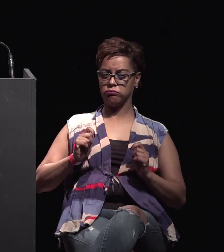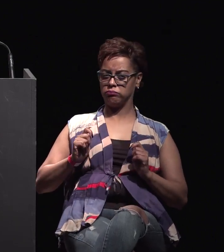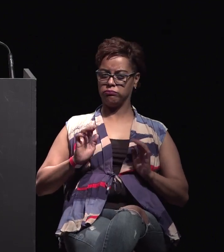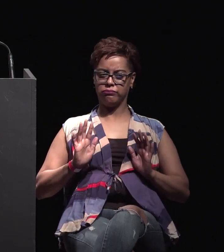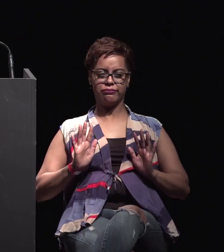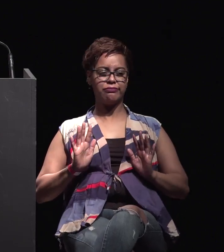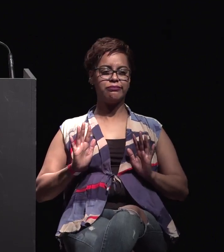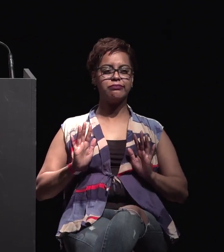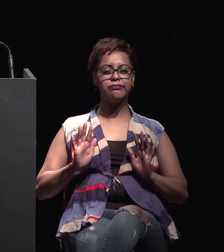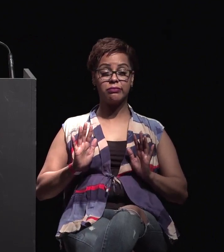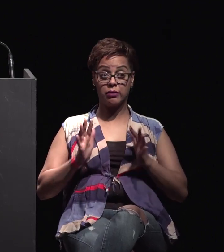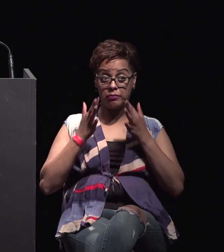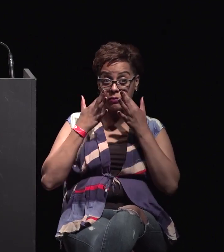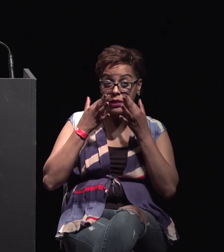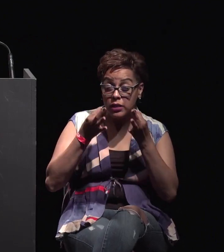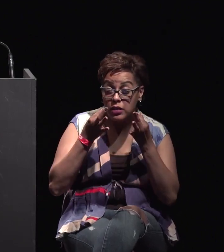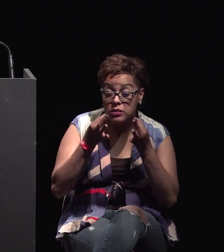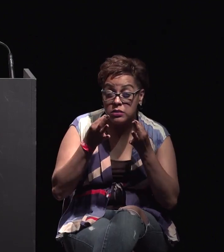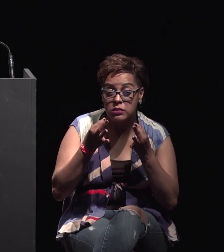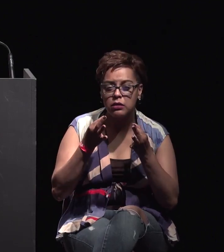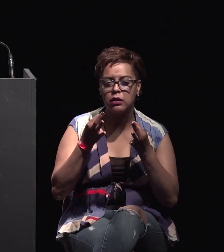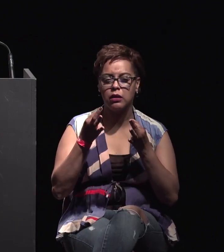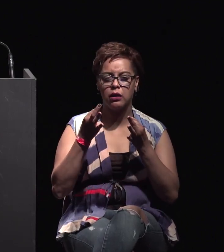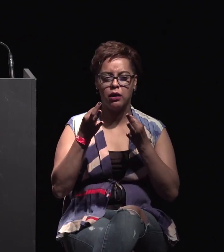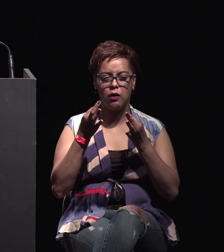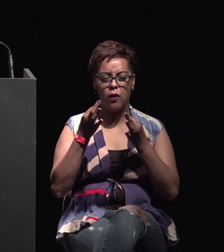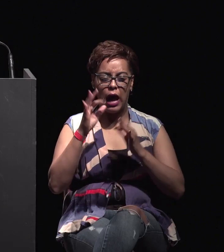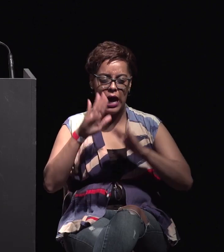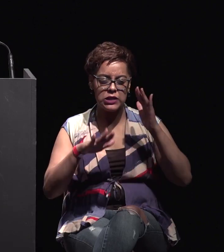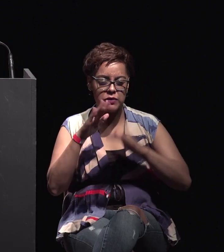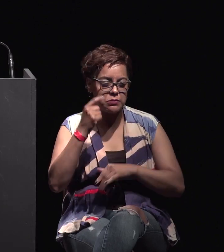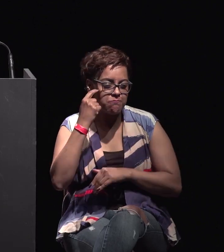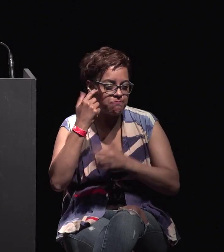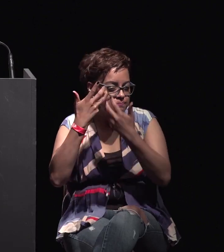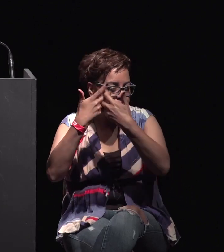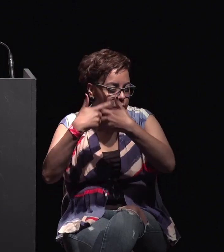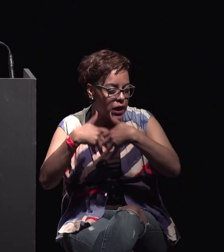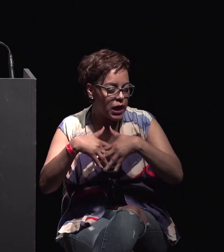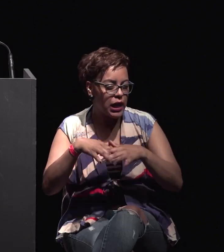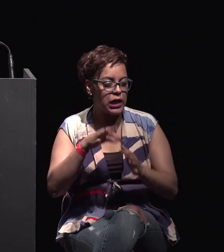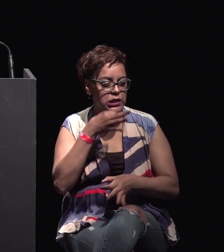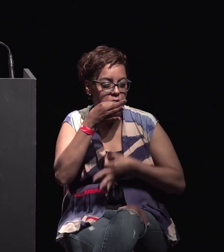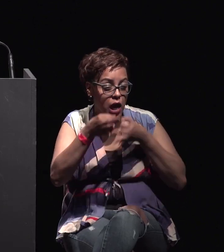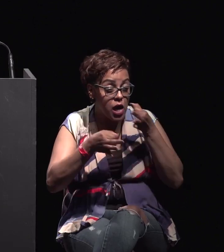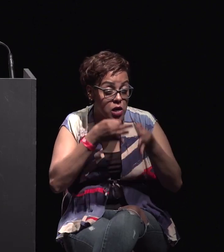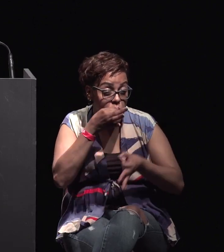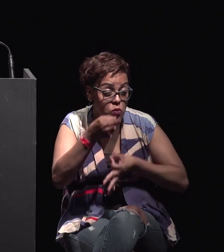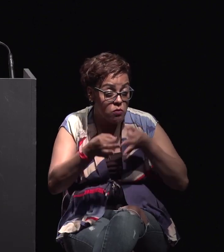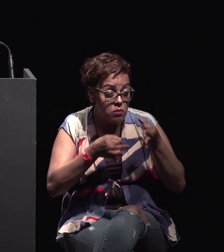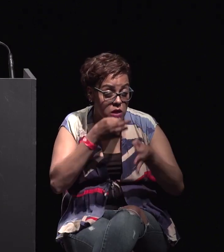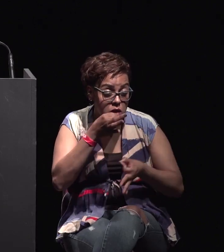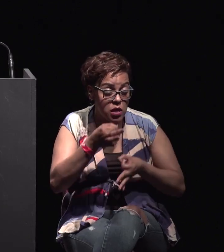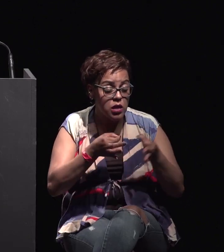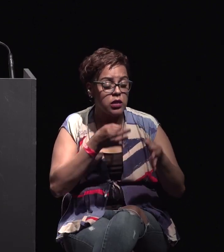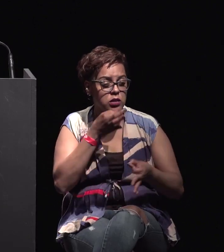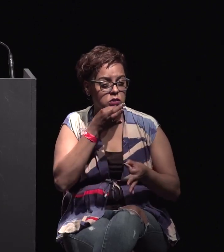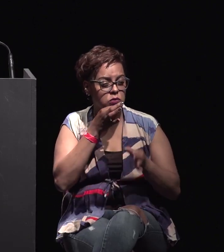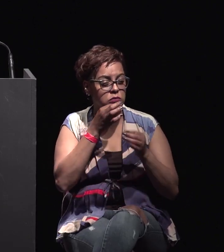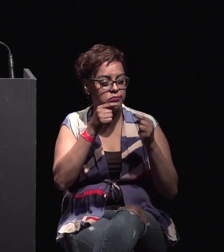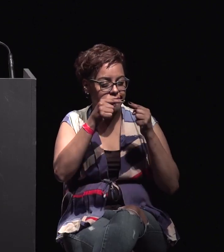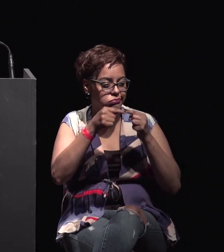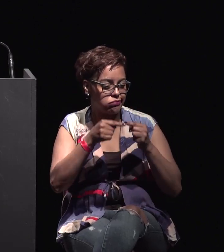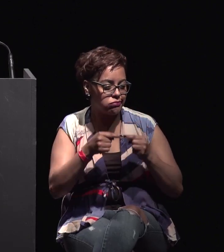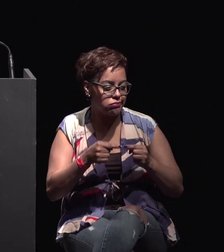com atenção, tenta produzir argumentos que se sustentem, que sejam robustos, mas